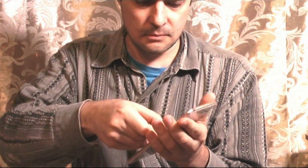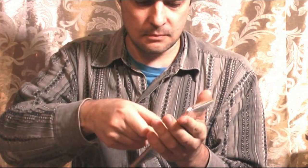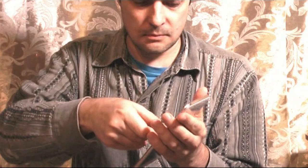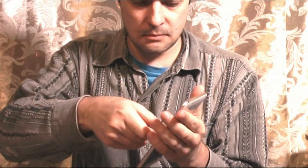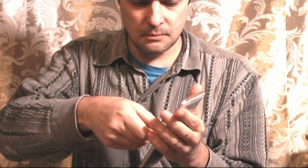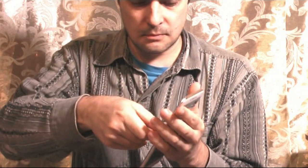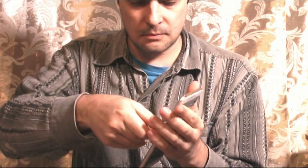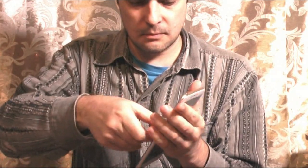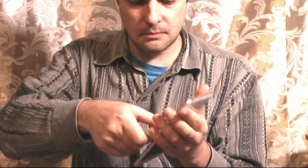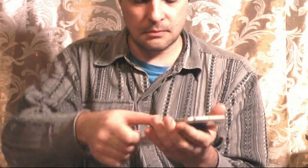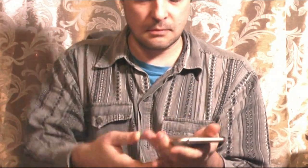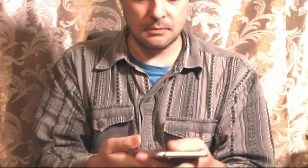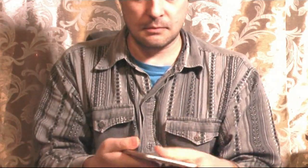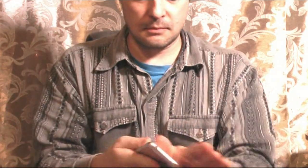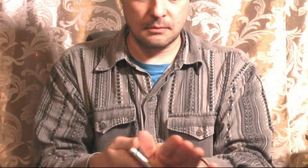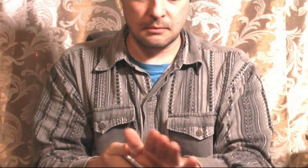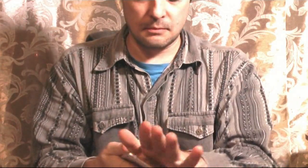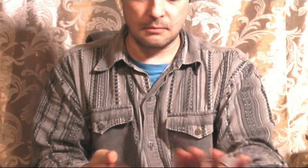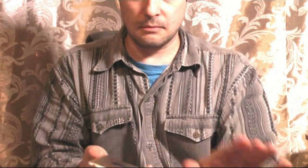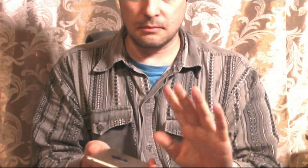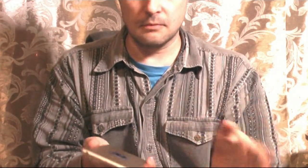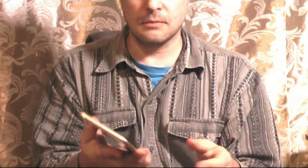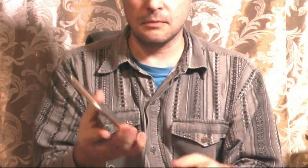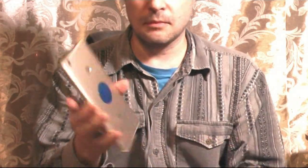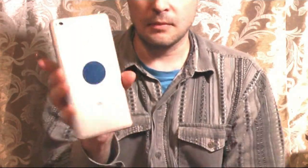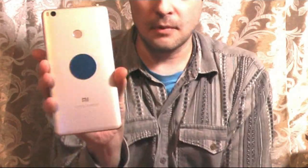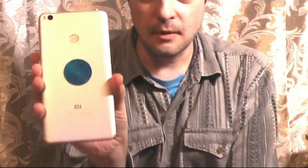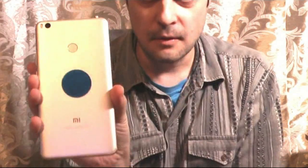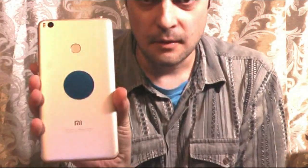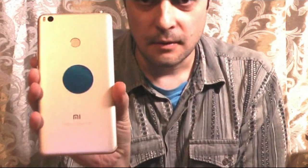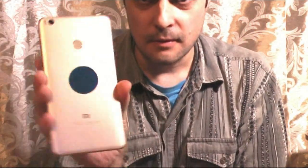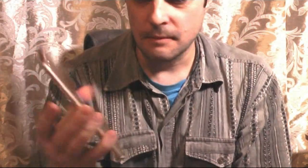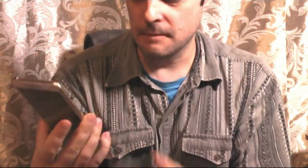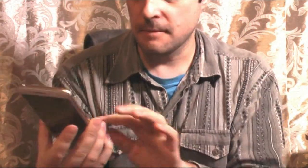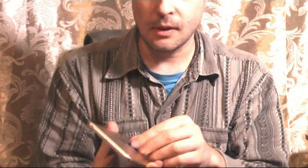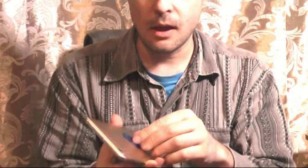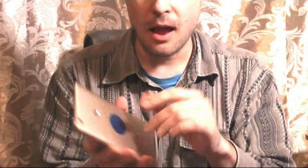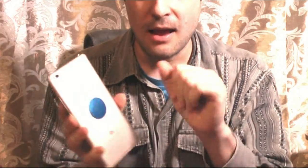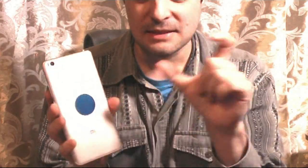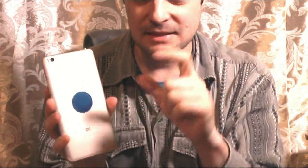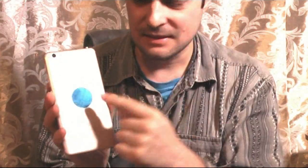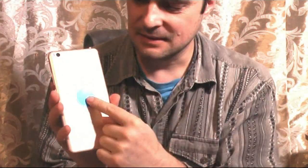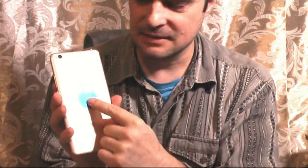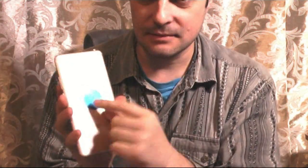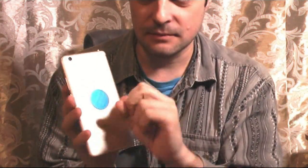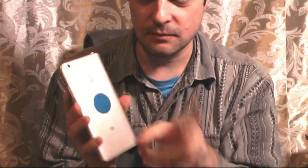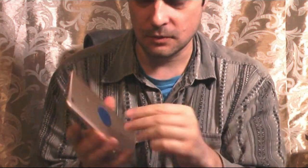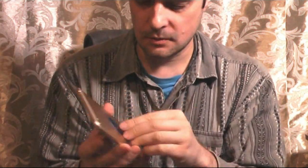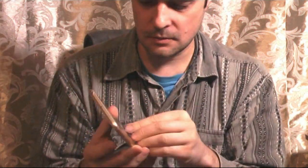здесь мемориал и братская могила. К месту перезахоронения урну с останками двоих красноармейцев, чтобы священник при отпевании мог